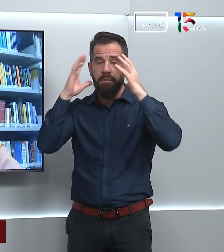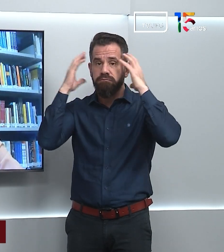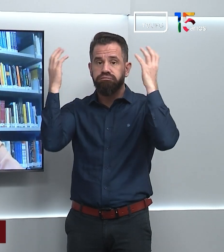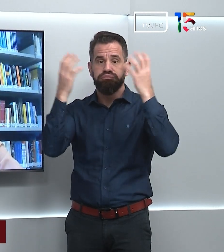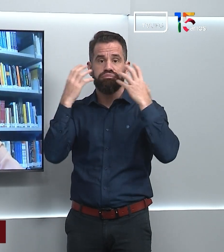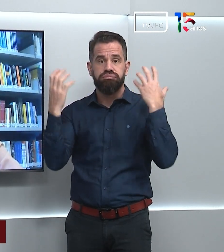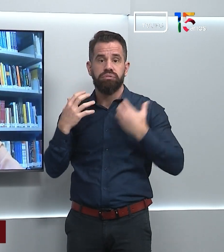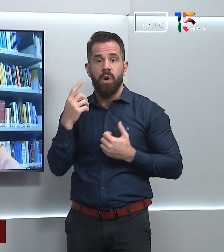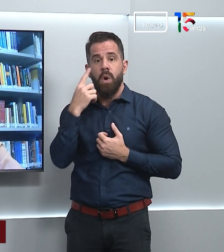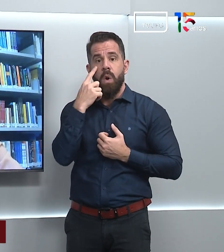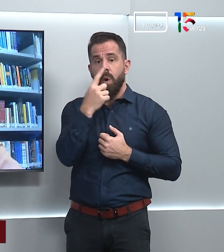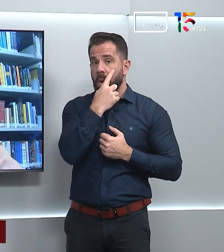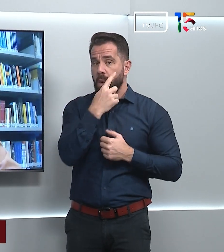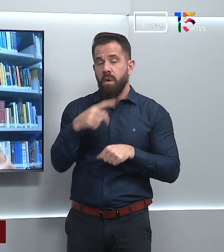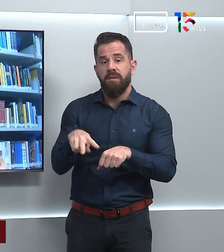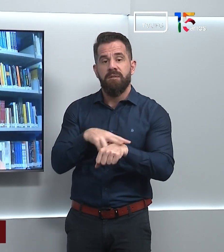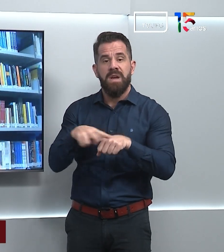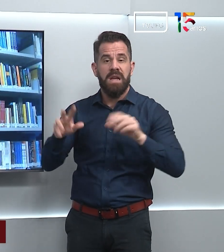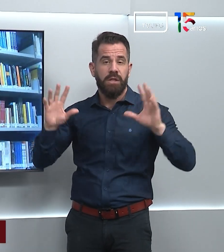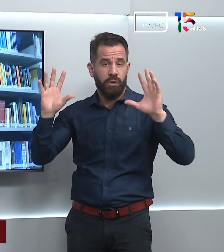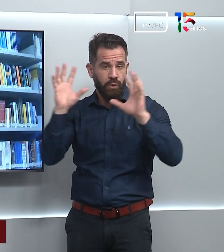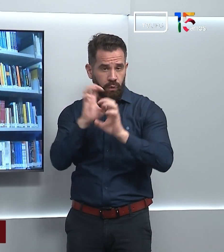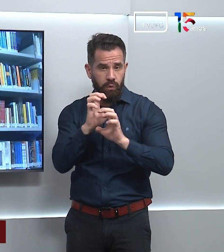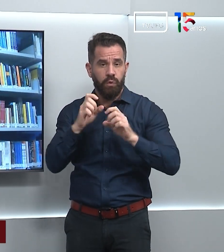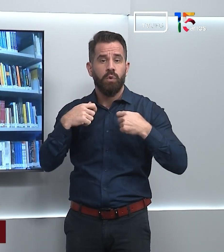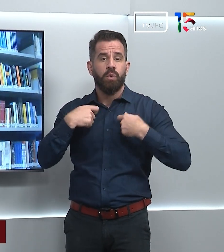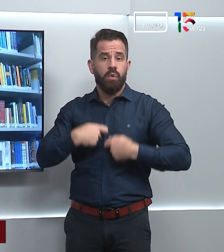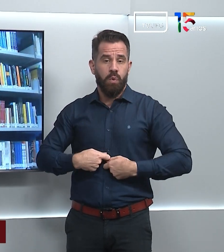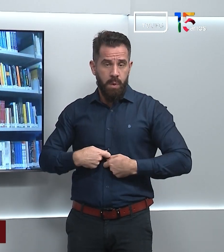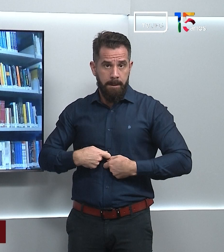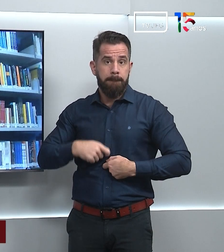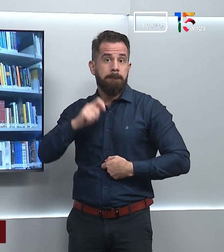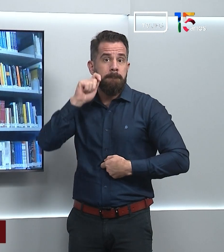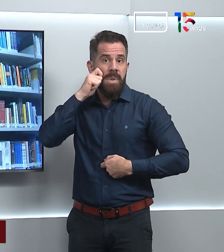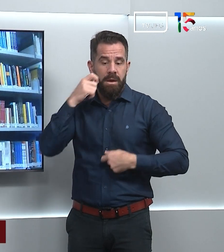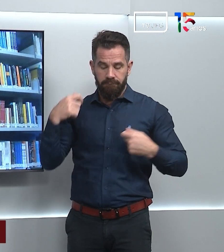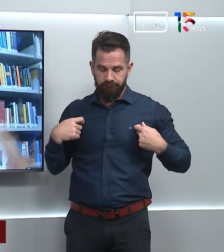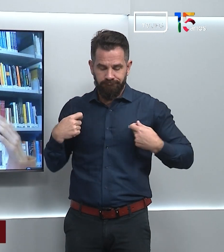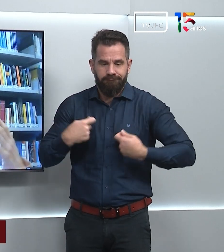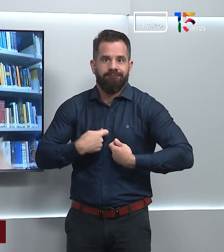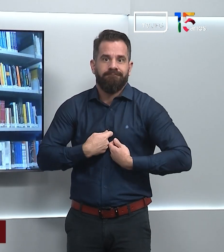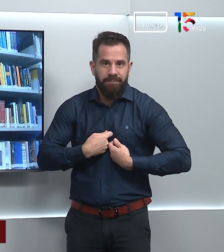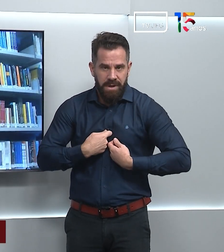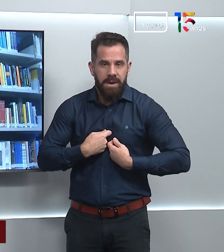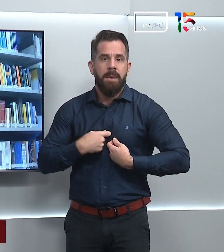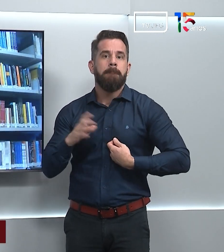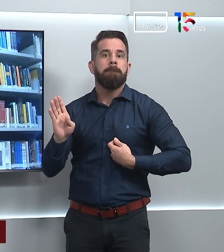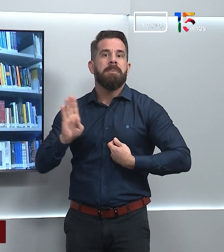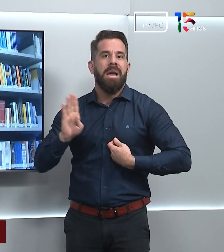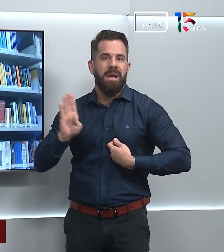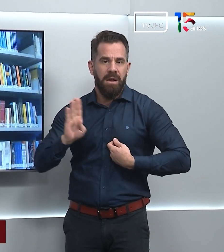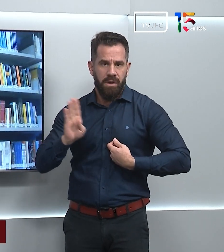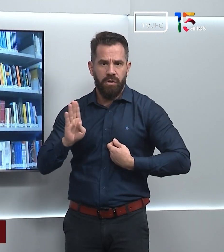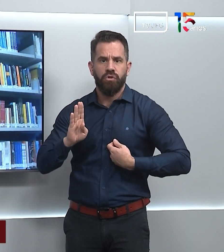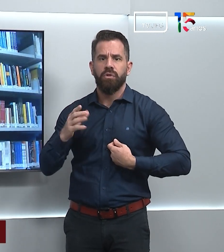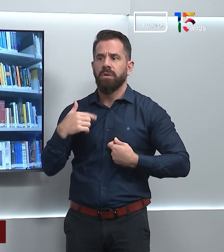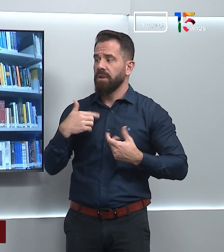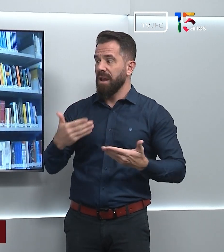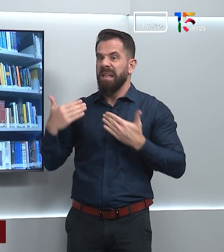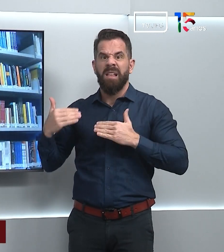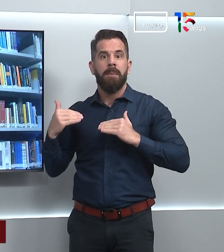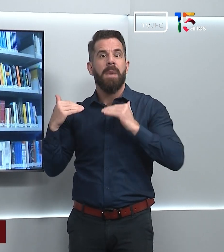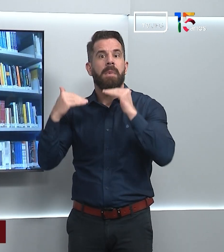olhos verdes escuros, estou vestindo uma blusa preta e um blazer bege, em frente a algumas prateleiras de